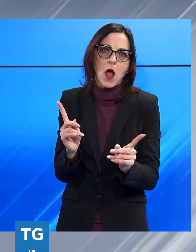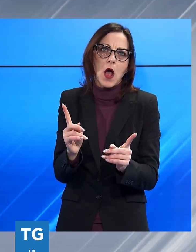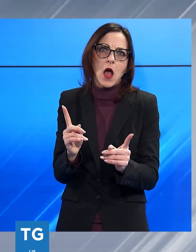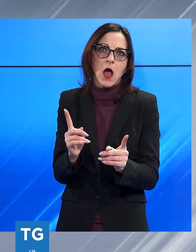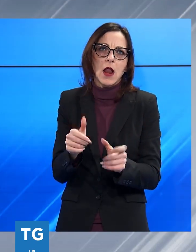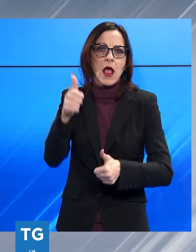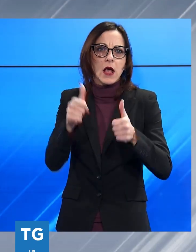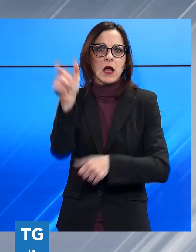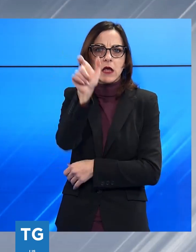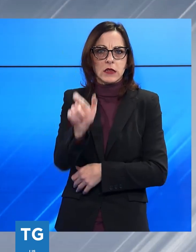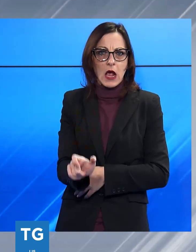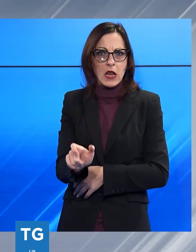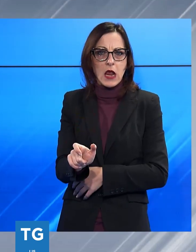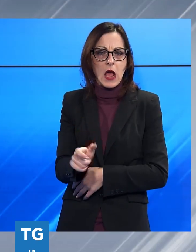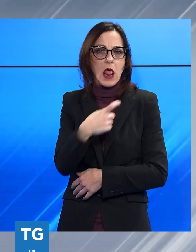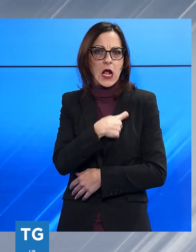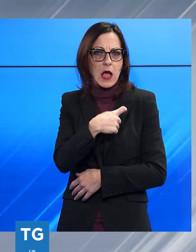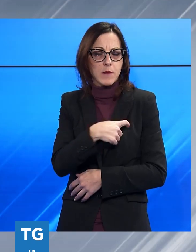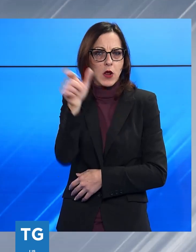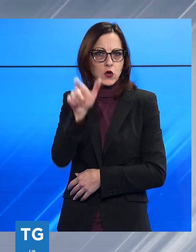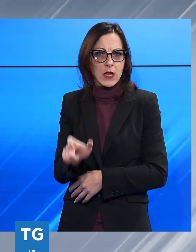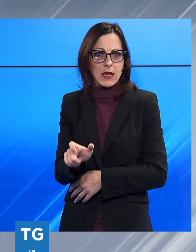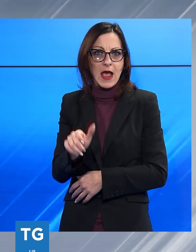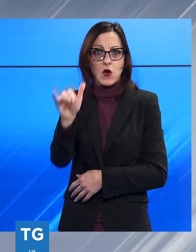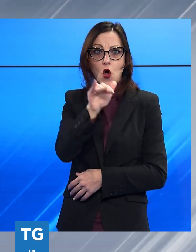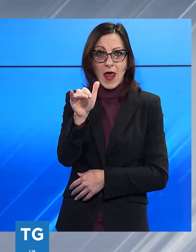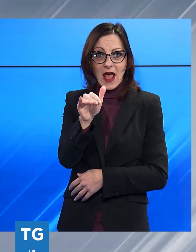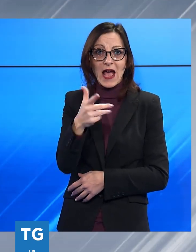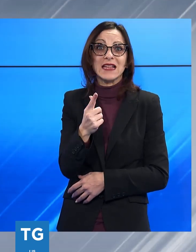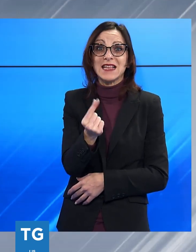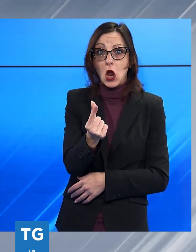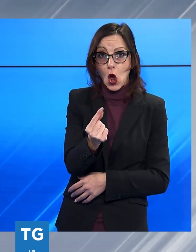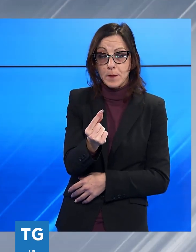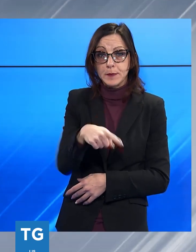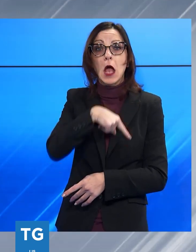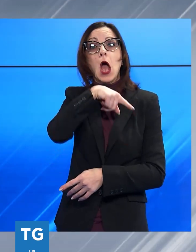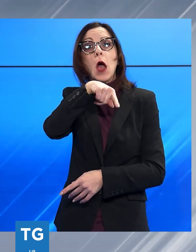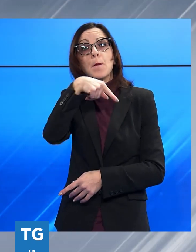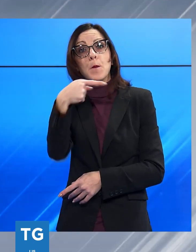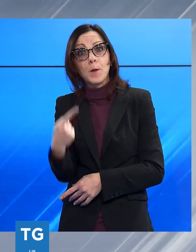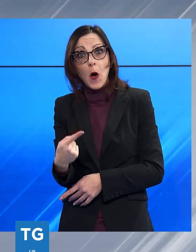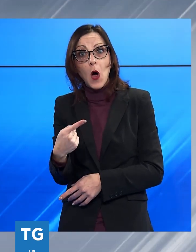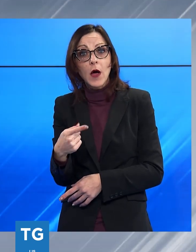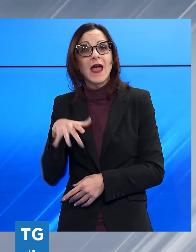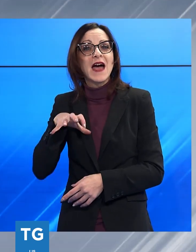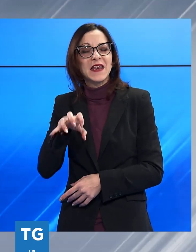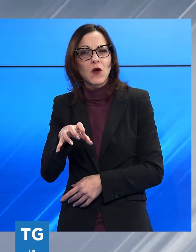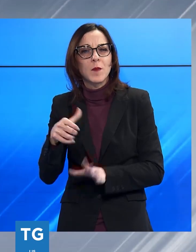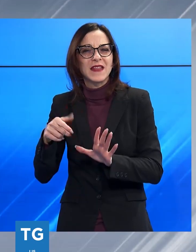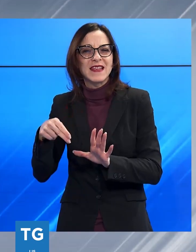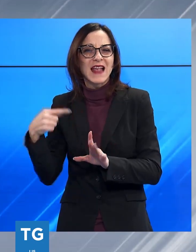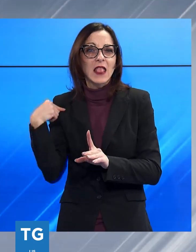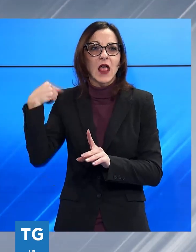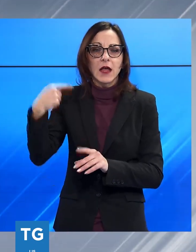italiano per ragazzi in coppia poi abbiamo risuscitato dopo 60 anni